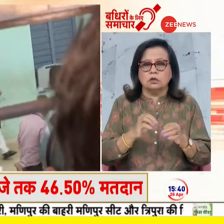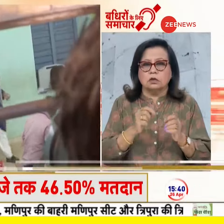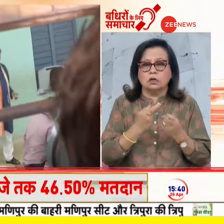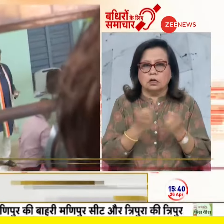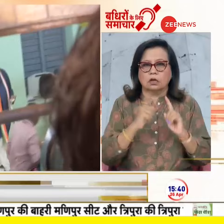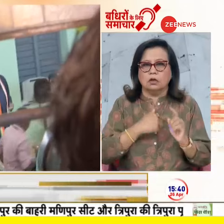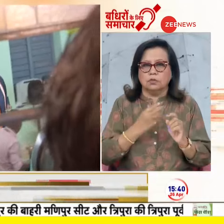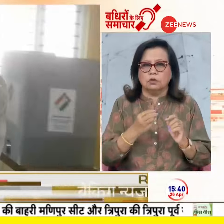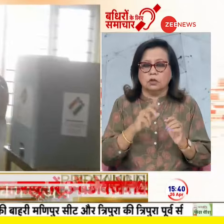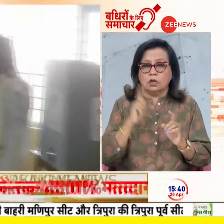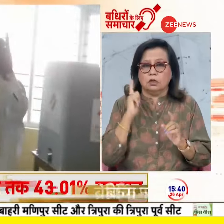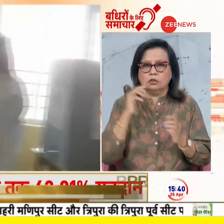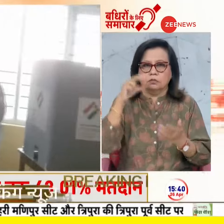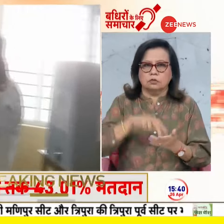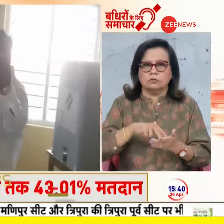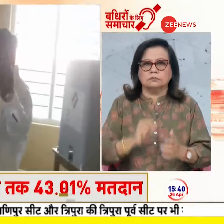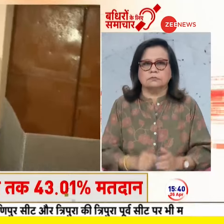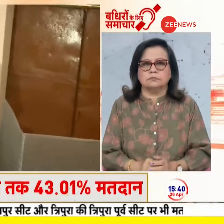पर अतिरिक्त चौकसी है।